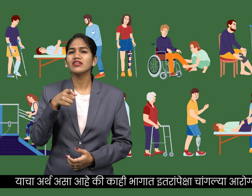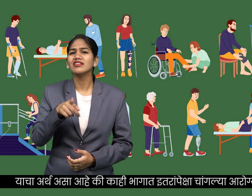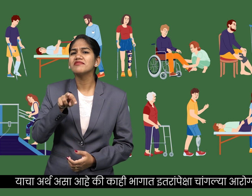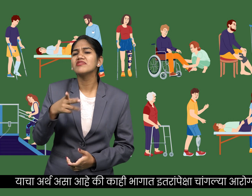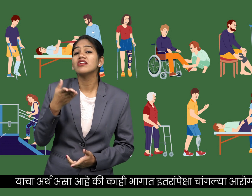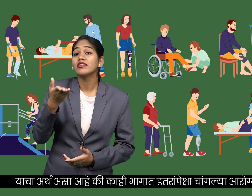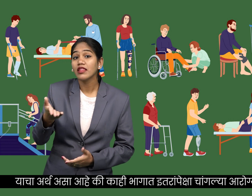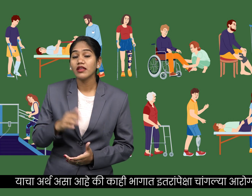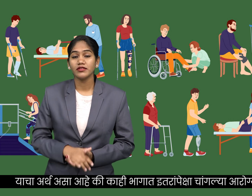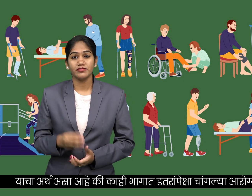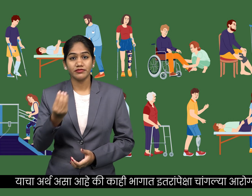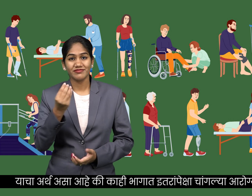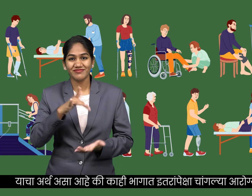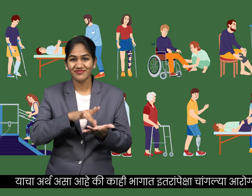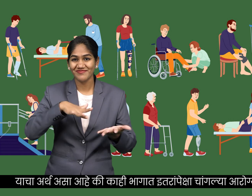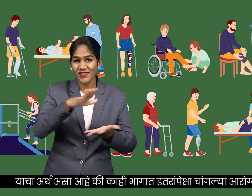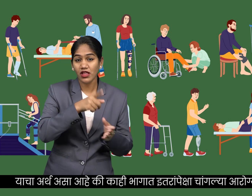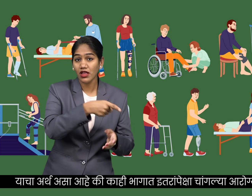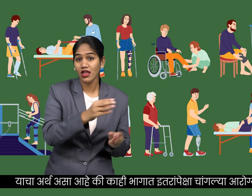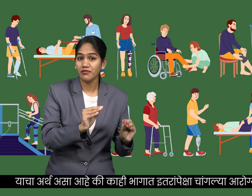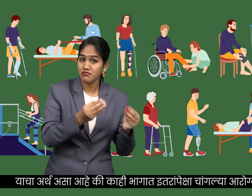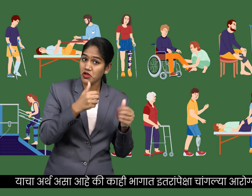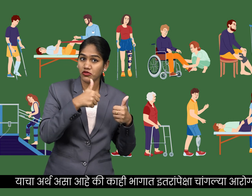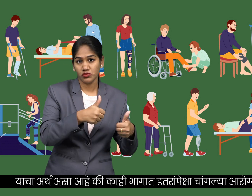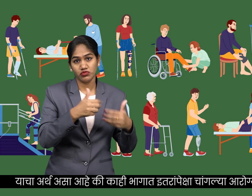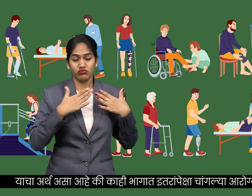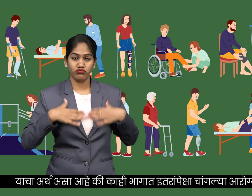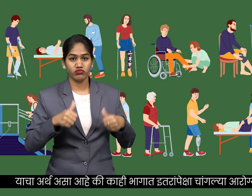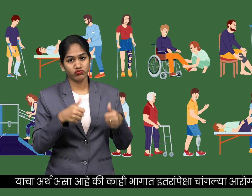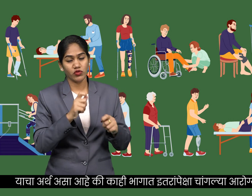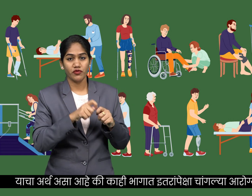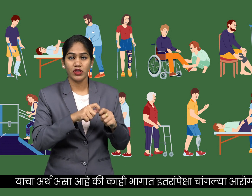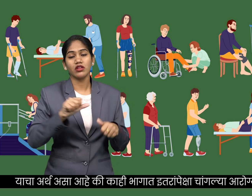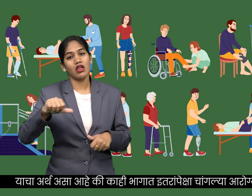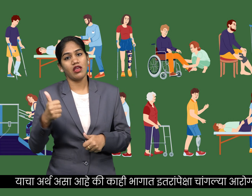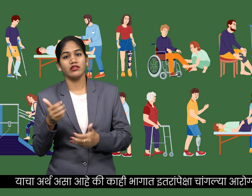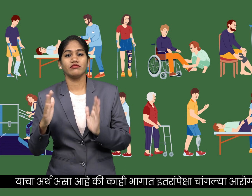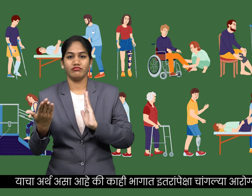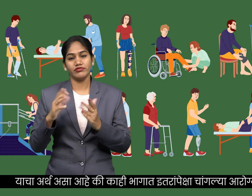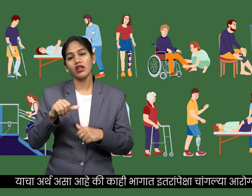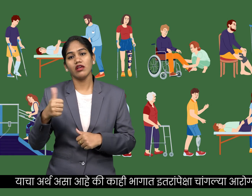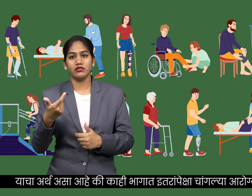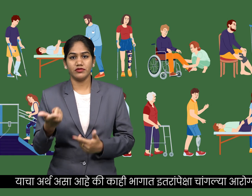याचा अर्थ असा आहे की काही भागात इतरपेक्षा चांगल्या आरोग्य सेवा तरतुदी आहेत.